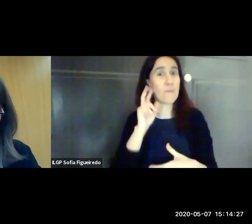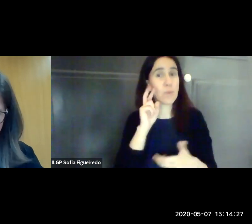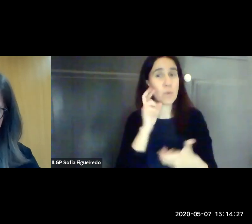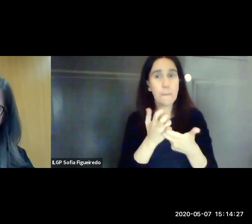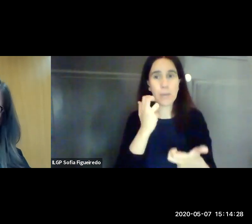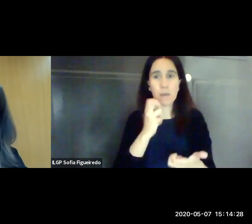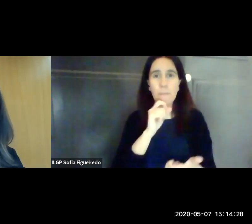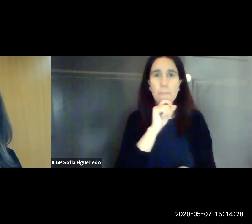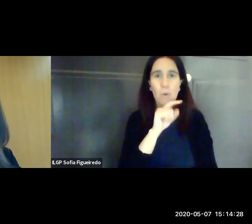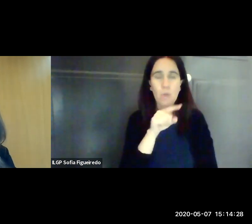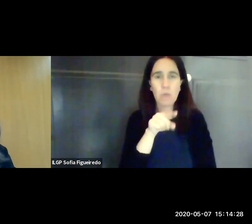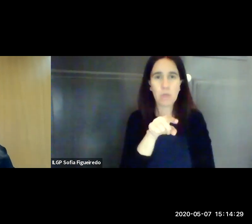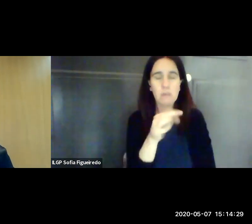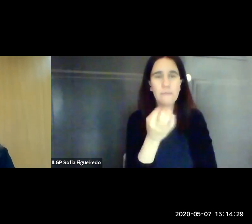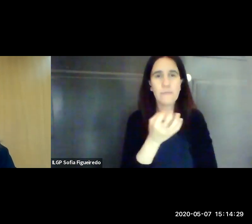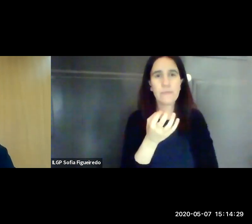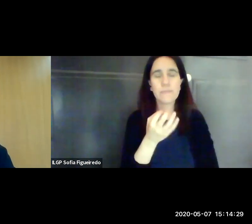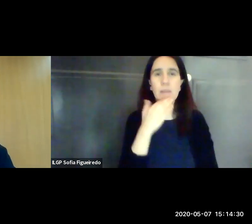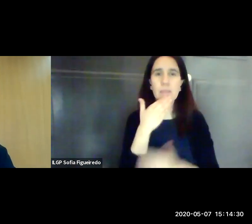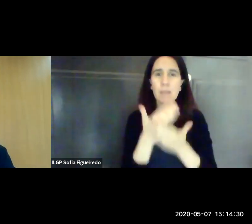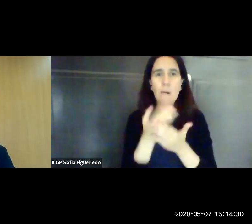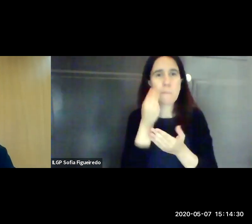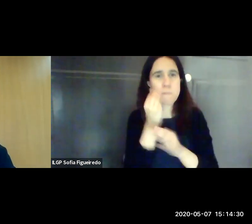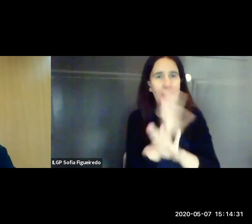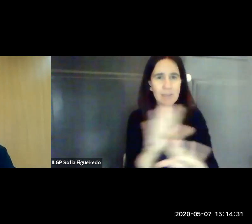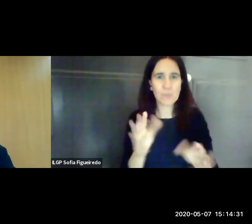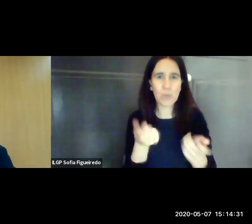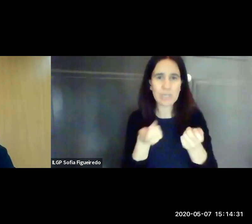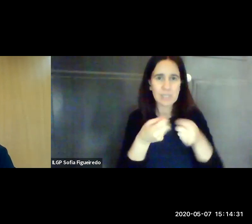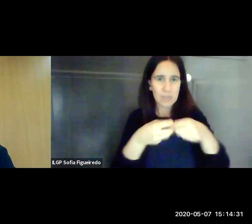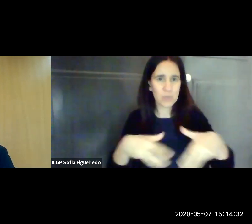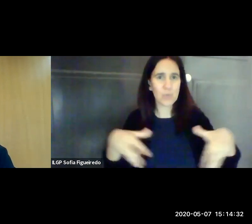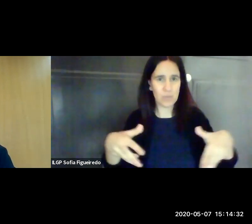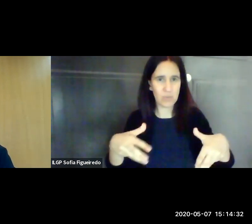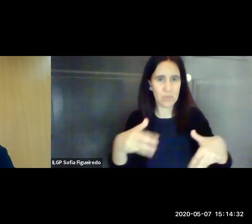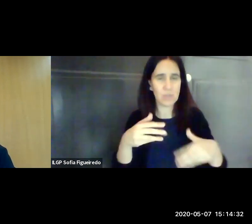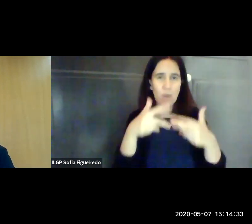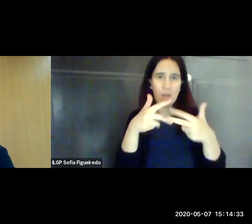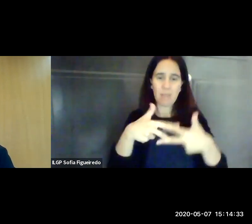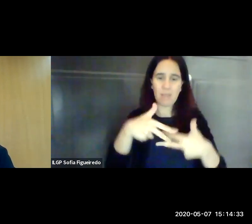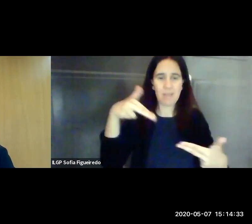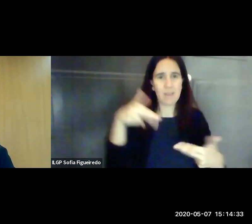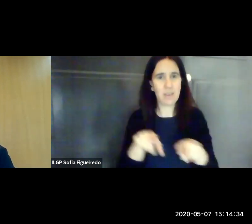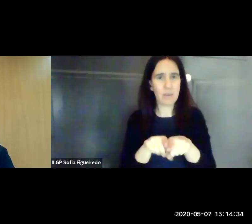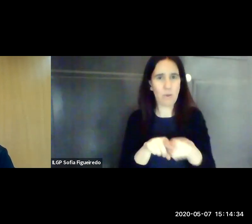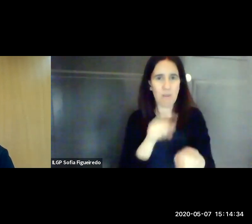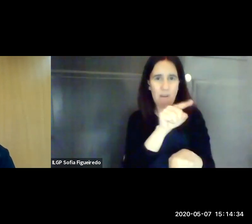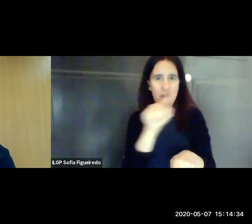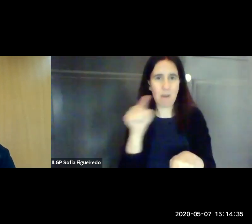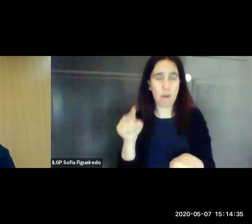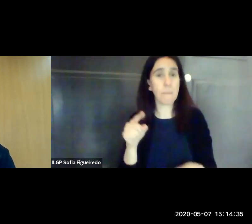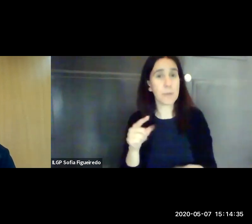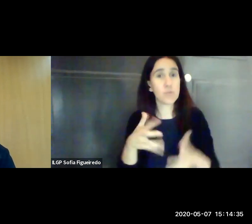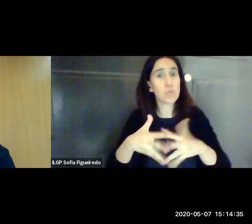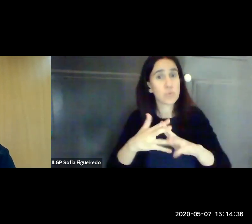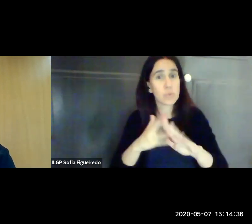então, como o ADN das organizações. No entanto, importa sempre estruturá-la,